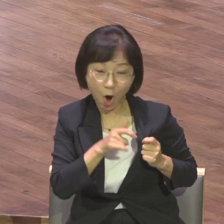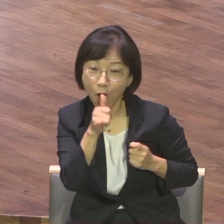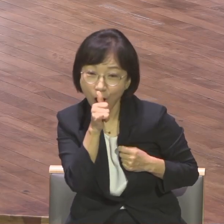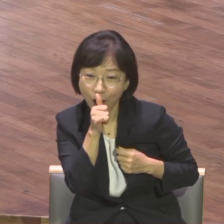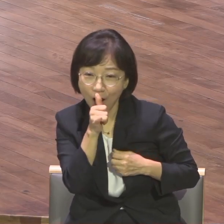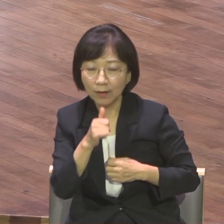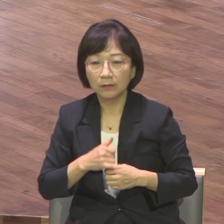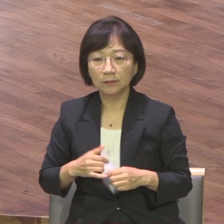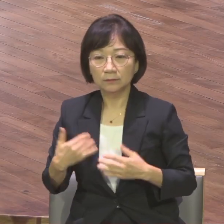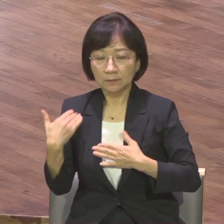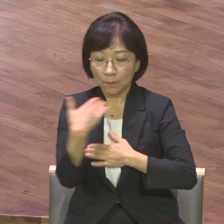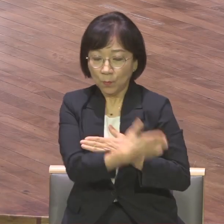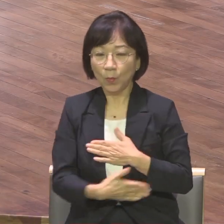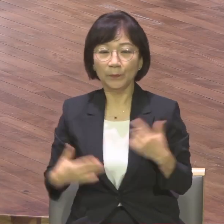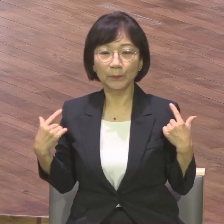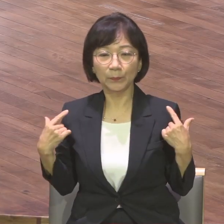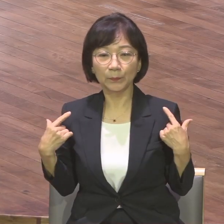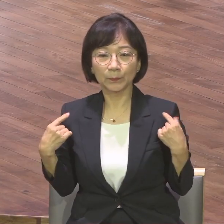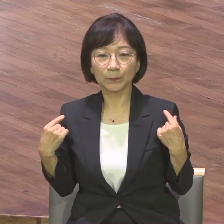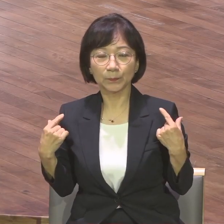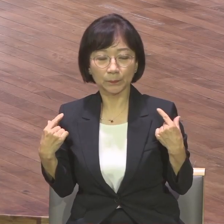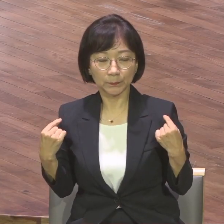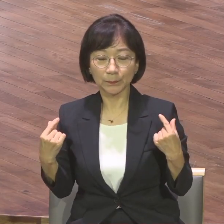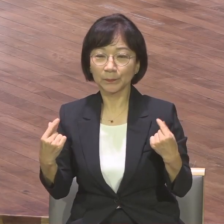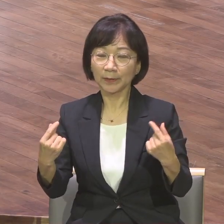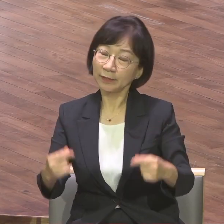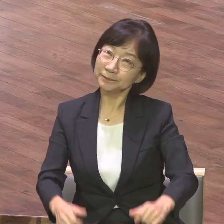16년 5월 달로 지금.